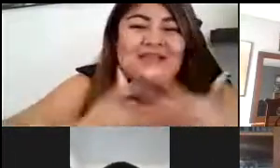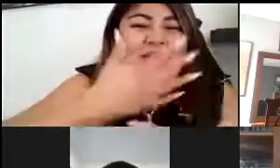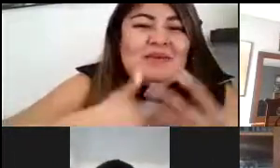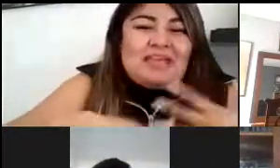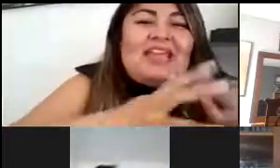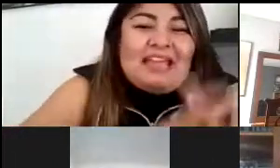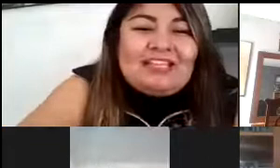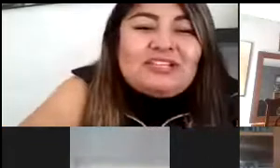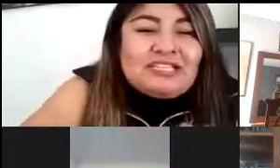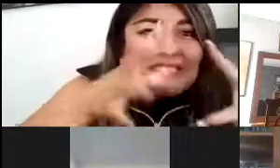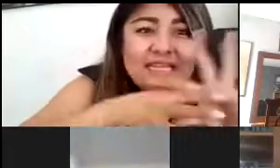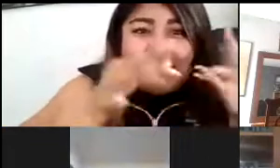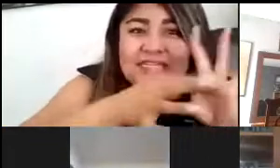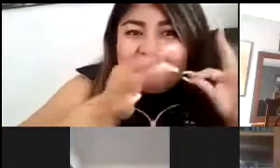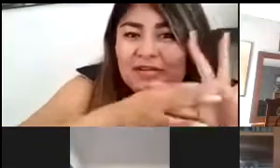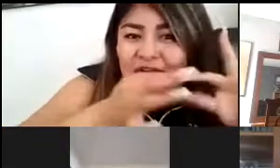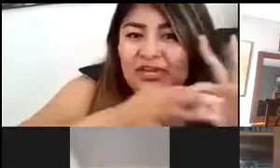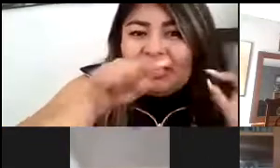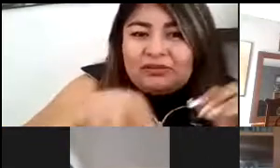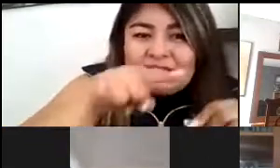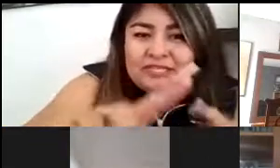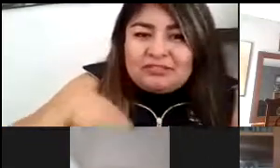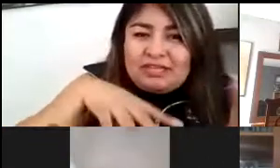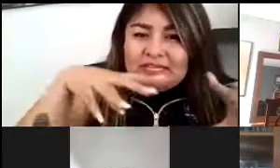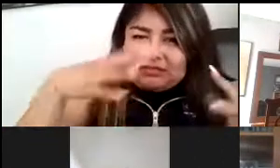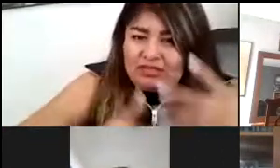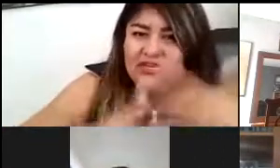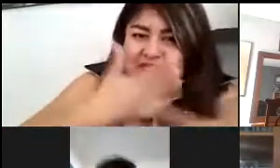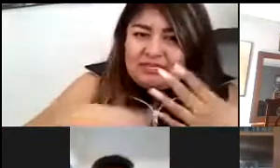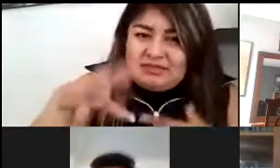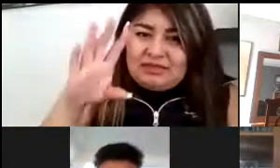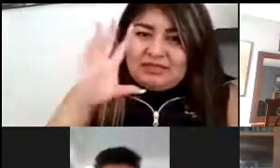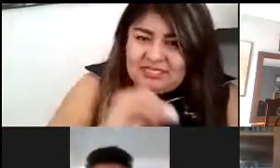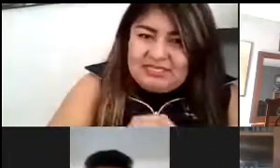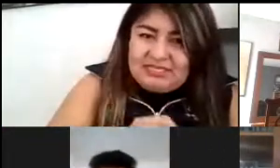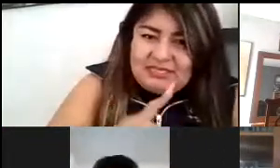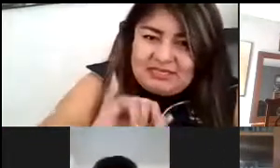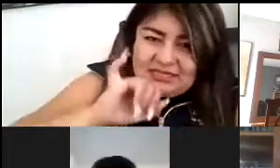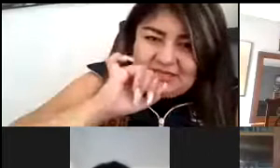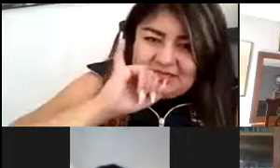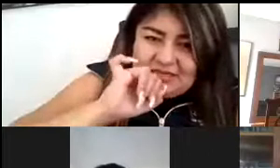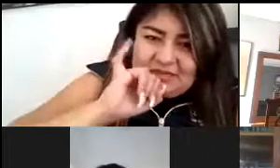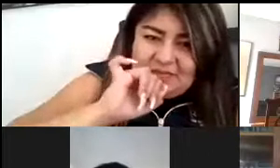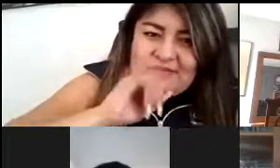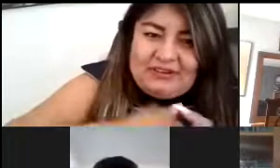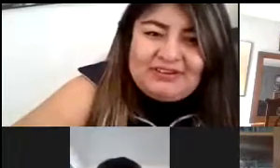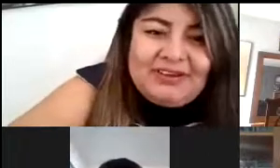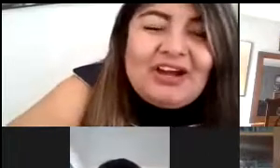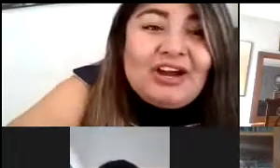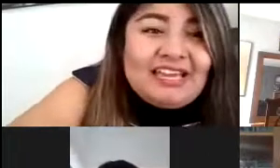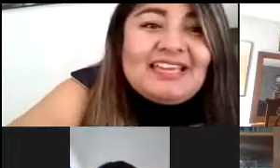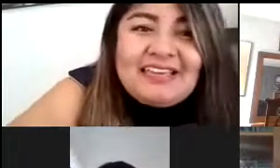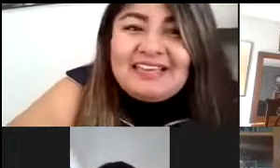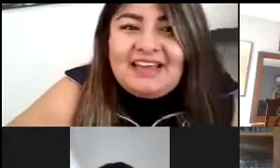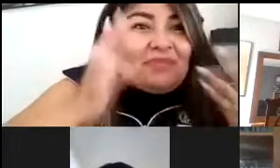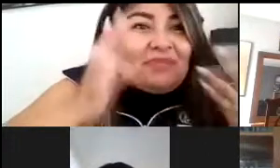señas. Entonces, les explico y ya tú les das todas las señas. ¿Sí? Perfecto.